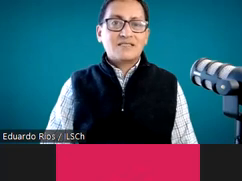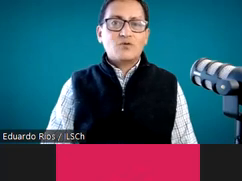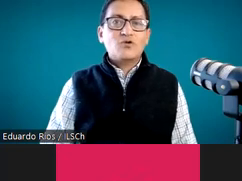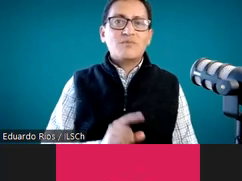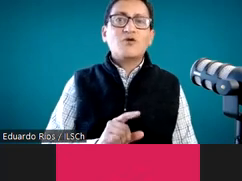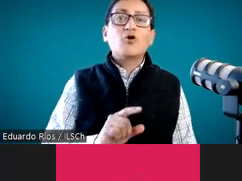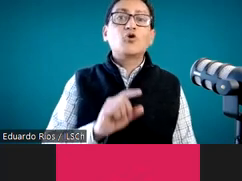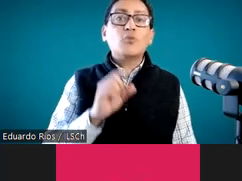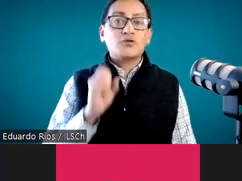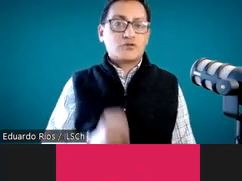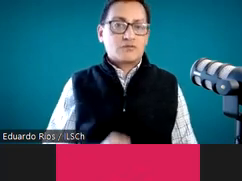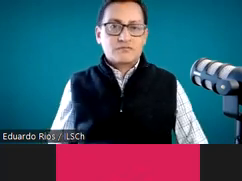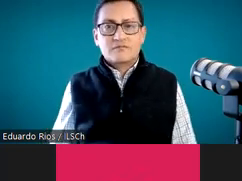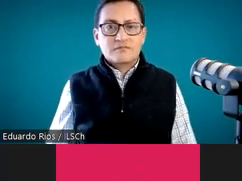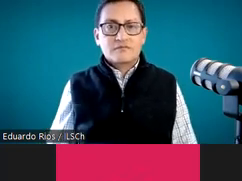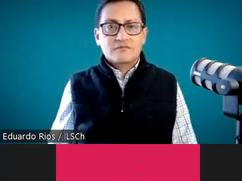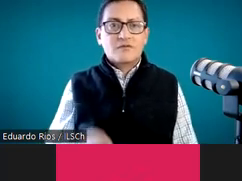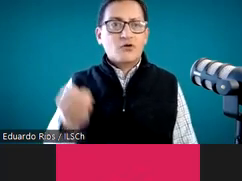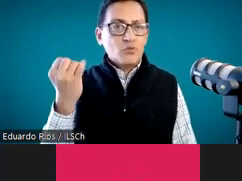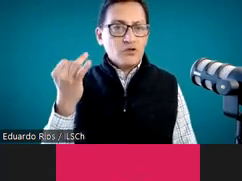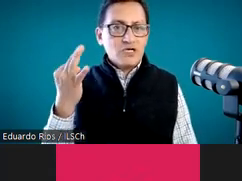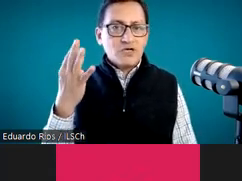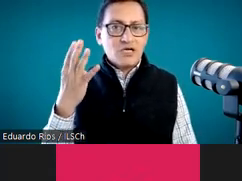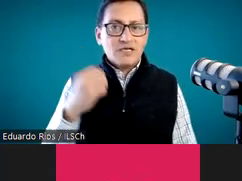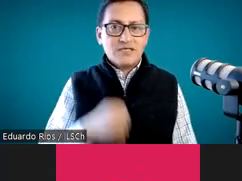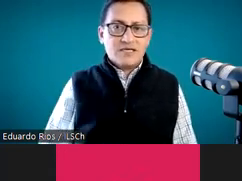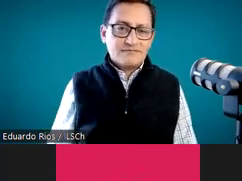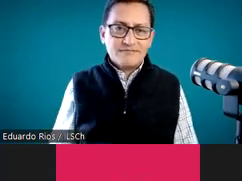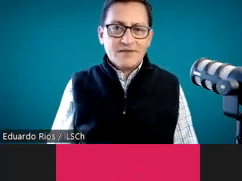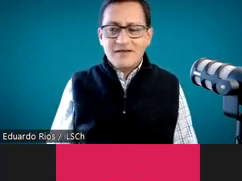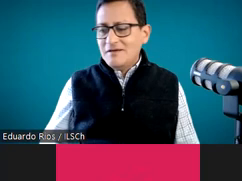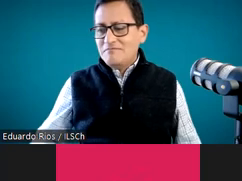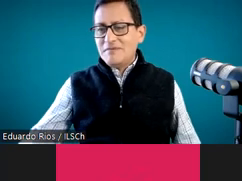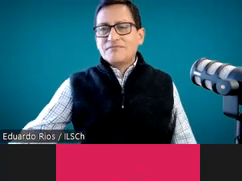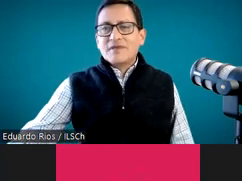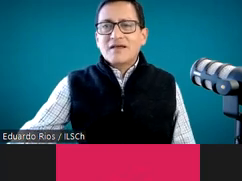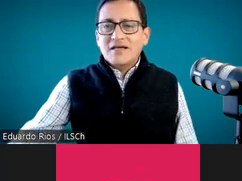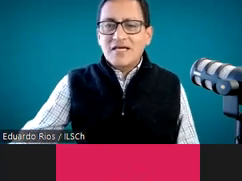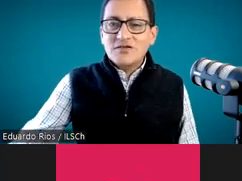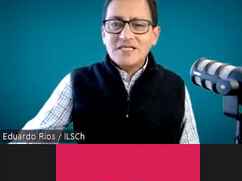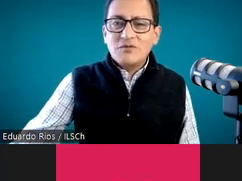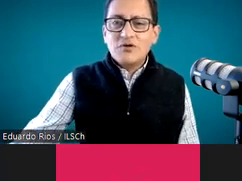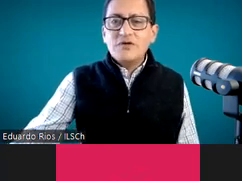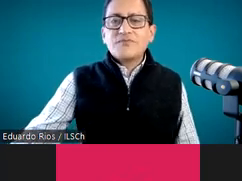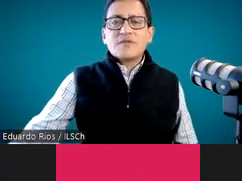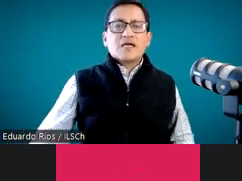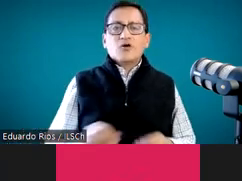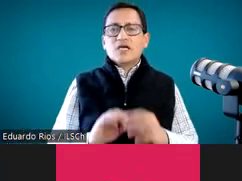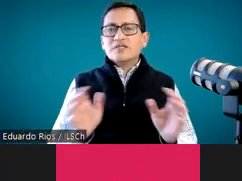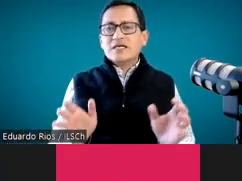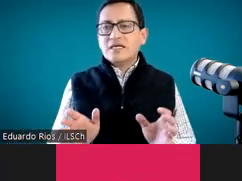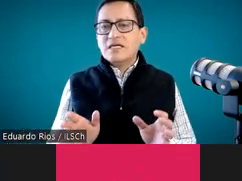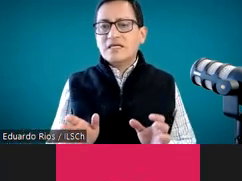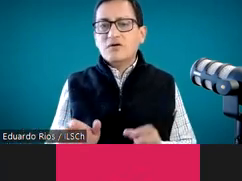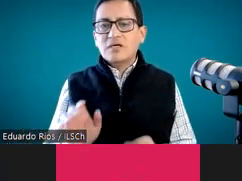siguiente clase, junto también con los números dentro de lengua de señas. Bien, eso sería por hoy. Los